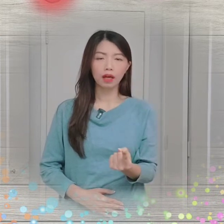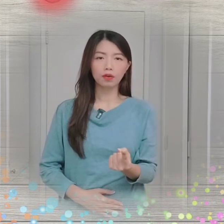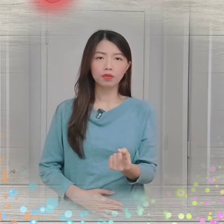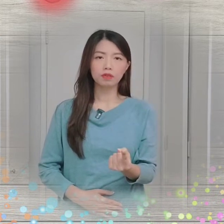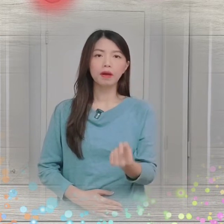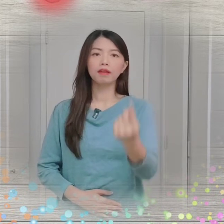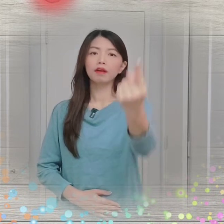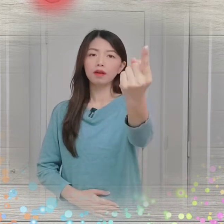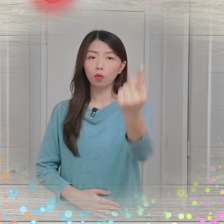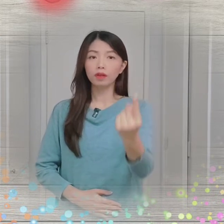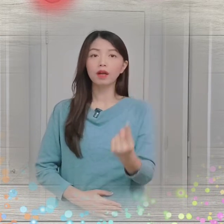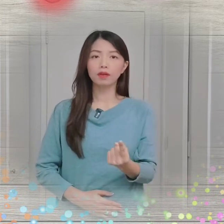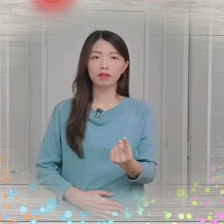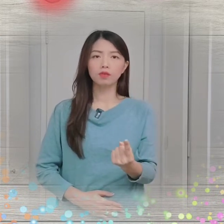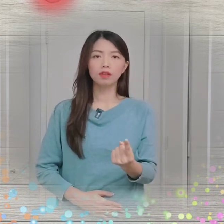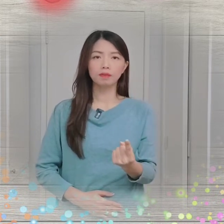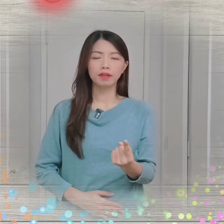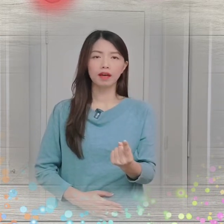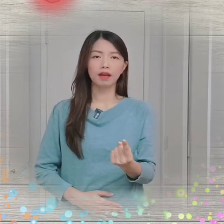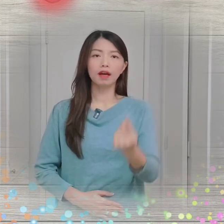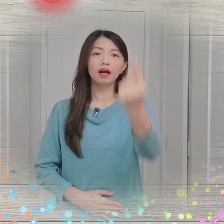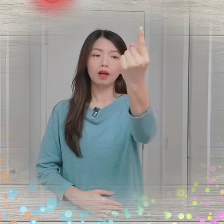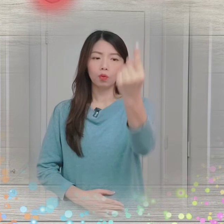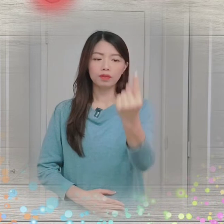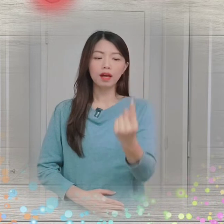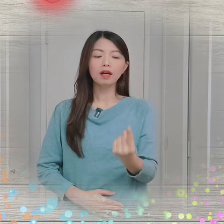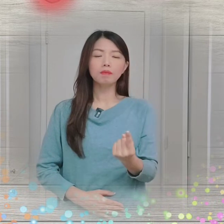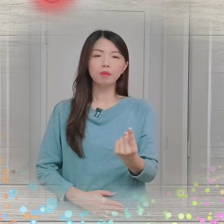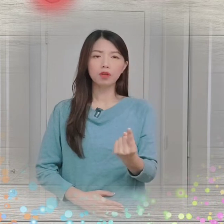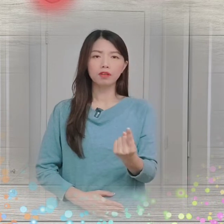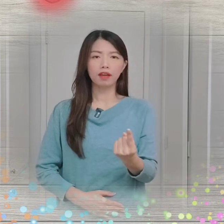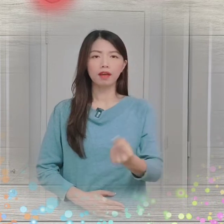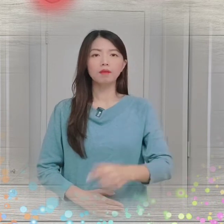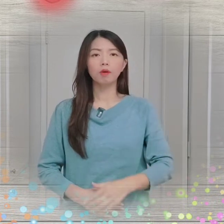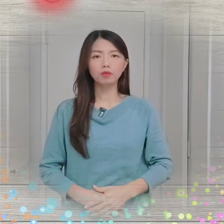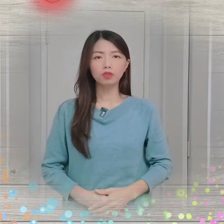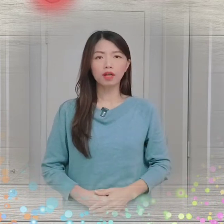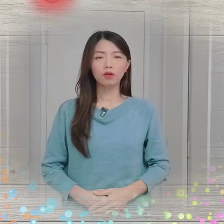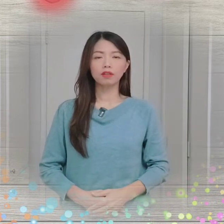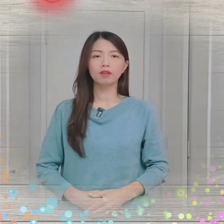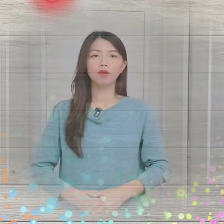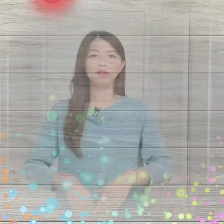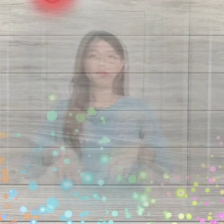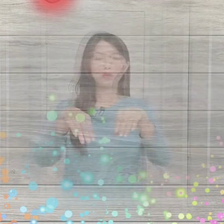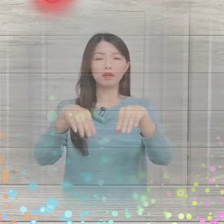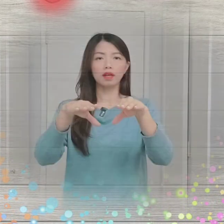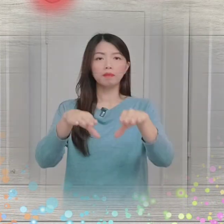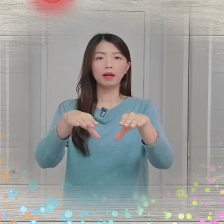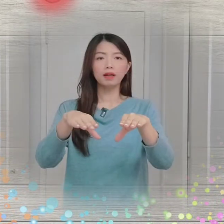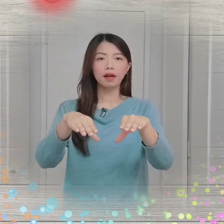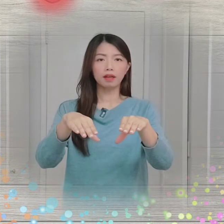다가와주시면 오다라고 하는 뜻의 수어가 됩니다. 오자 멈췄네 멈추다라고 하는 뜻의 수어는